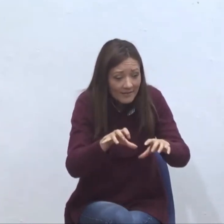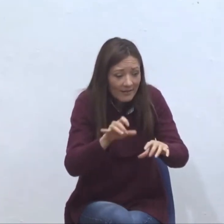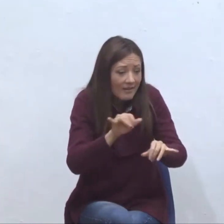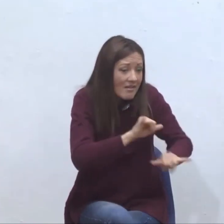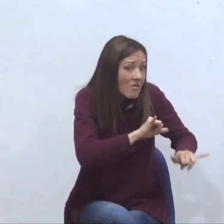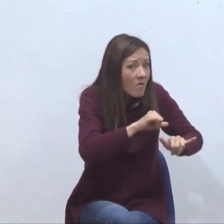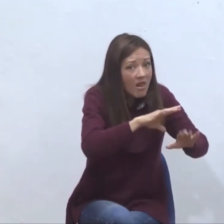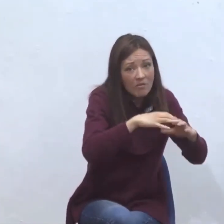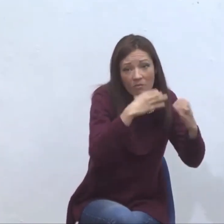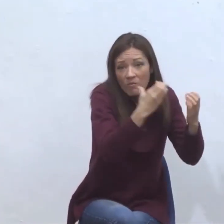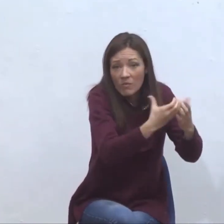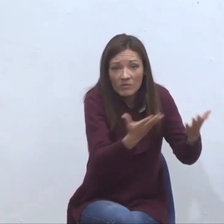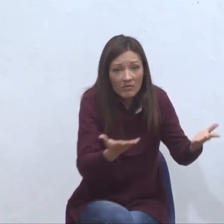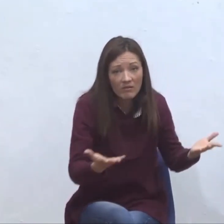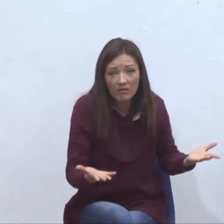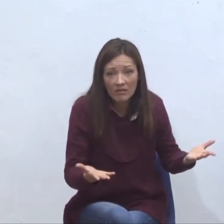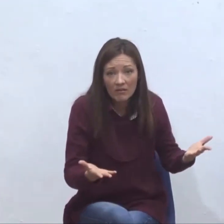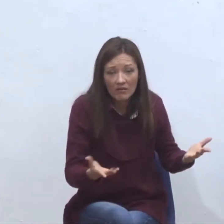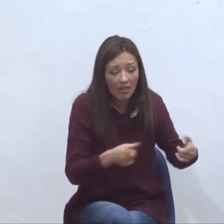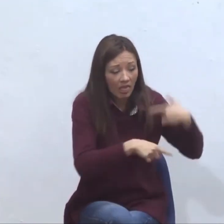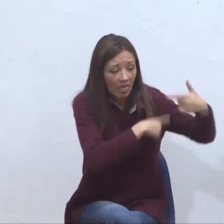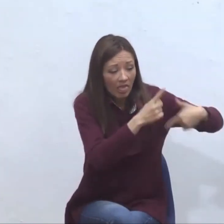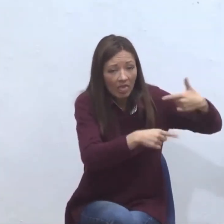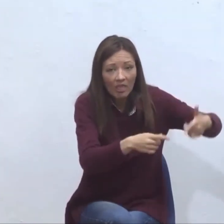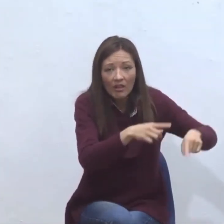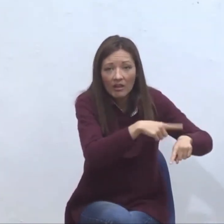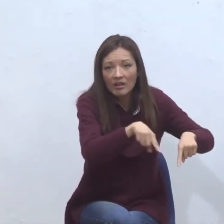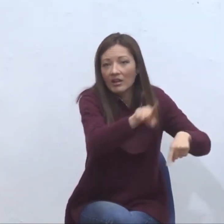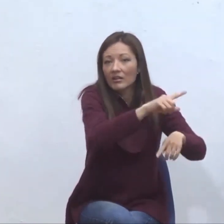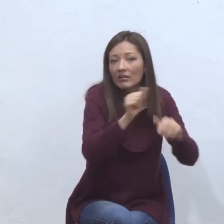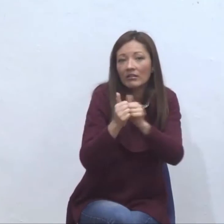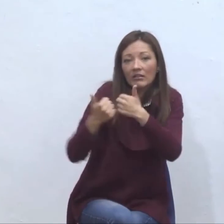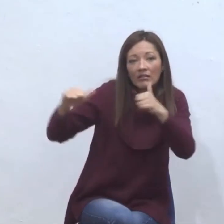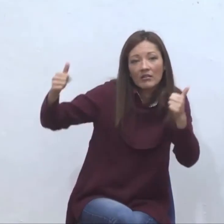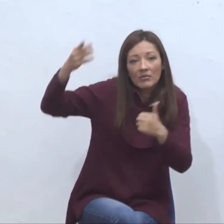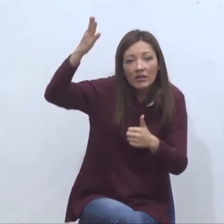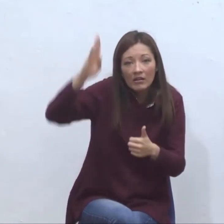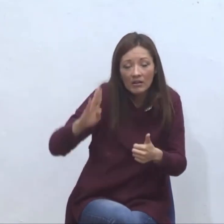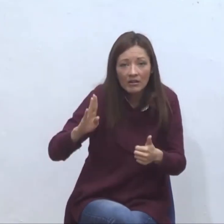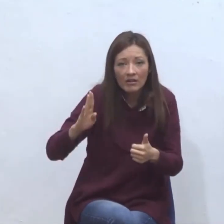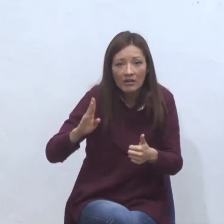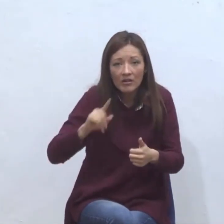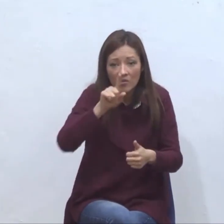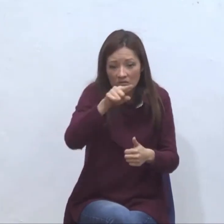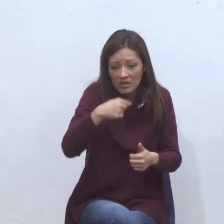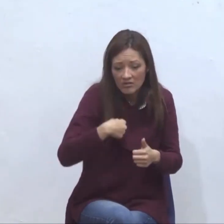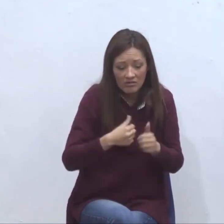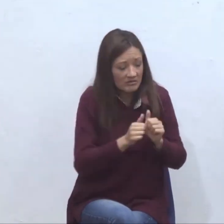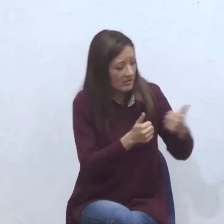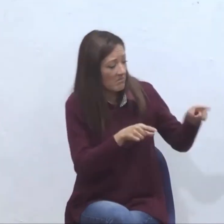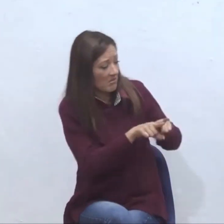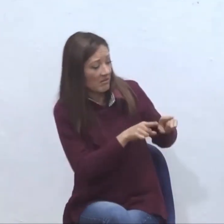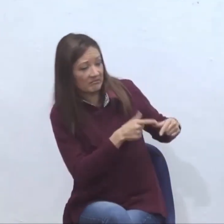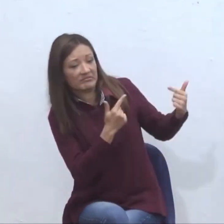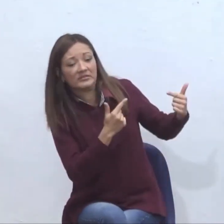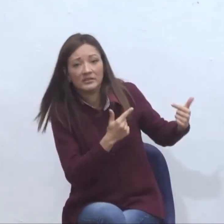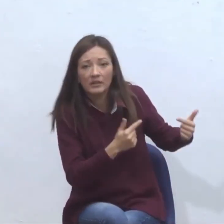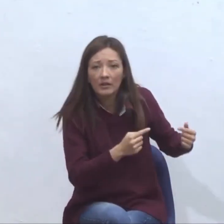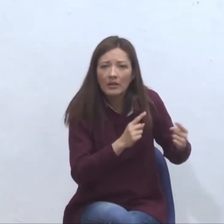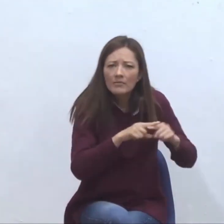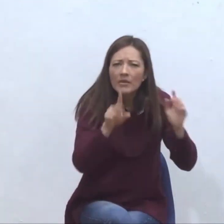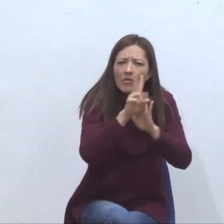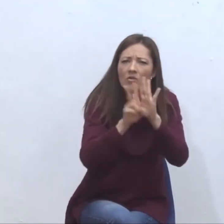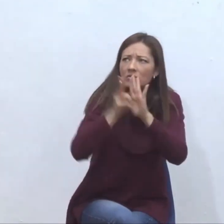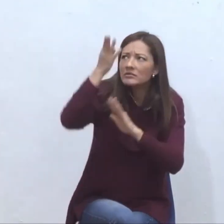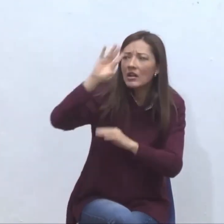corriente de este mundo. ¿Cuál es la corriente de este mundo? Que usted y yo estemos separados de Dios, que usted y yo estemos separados del hermano. Pero la voluntad de Dios es que